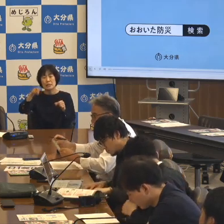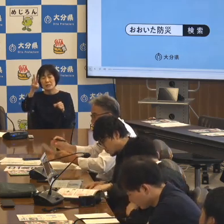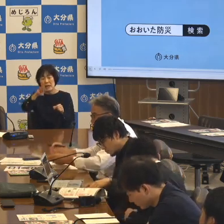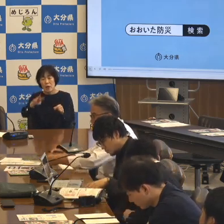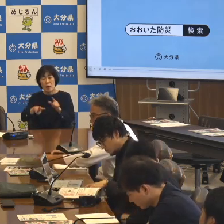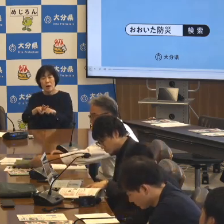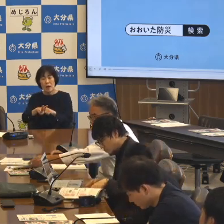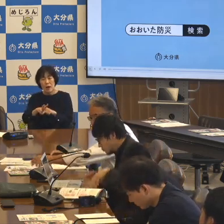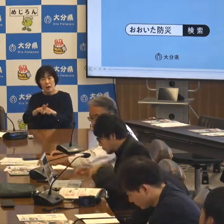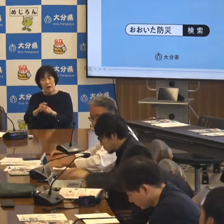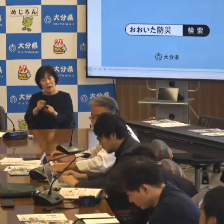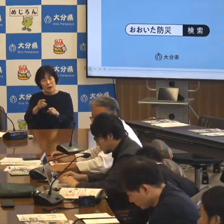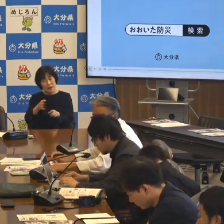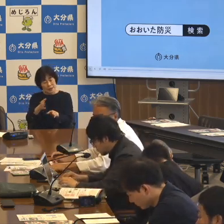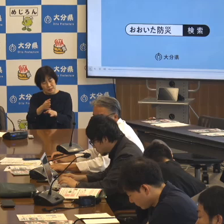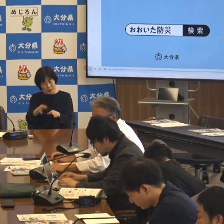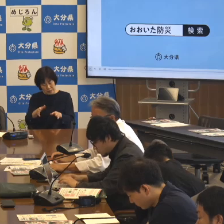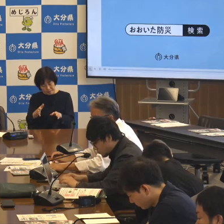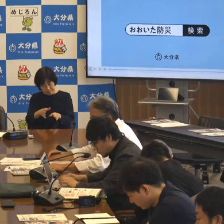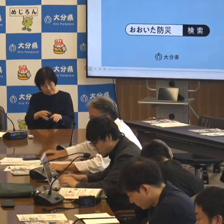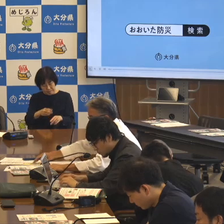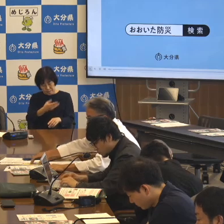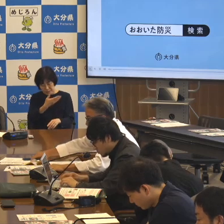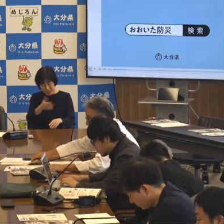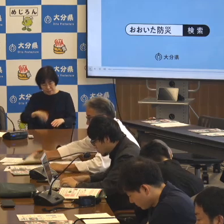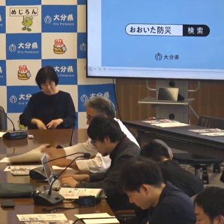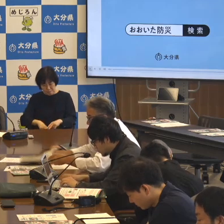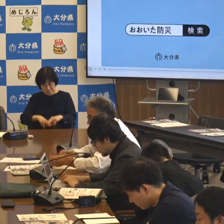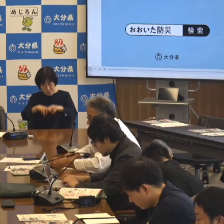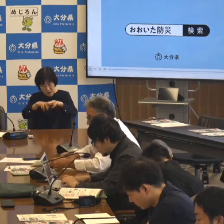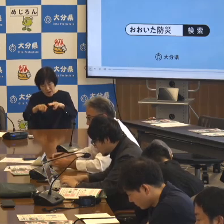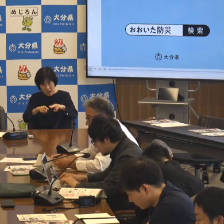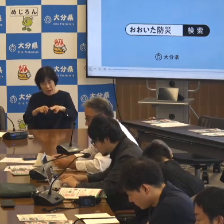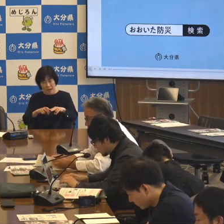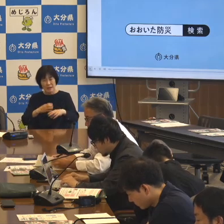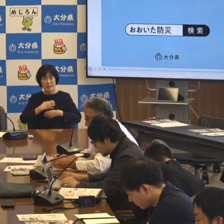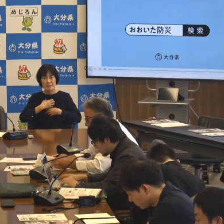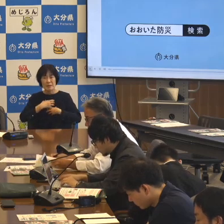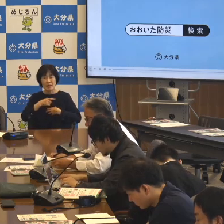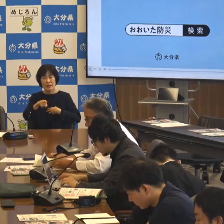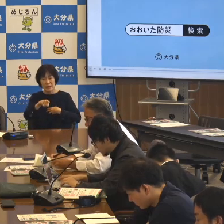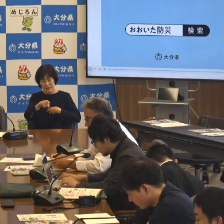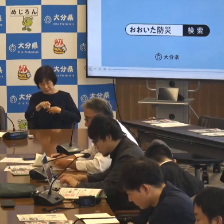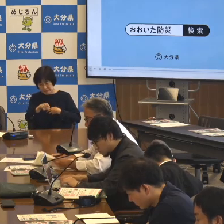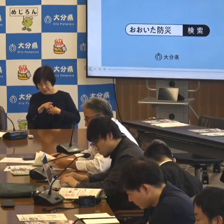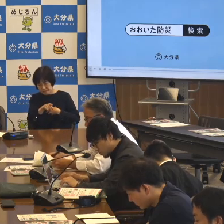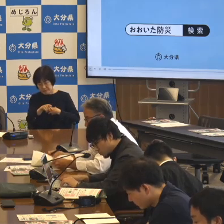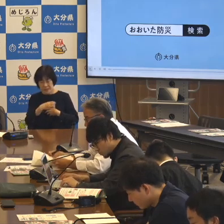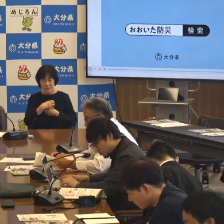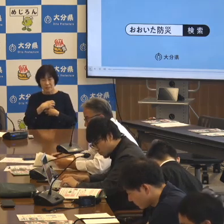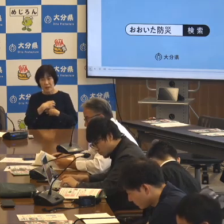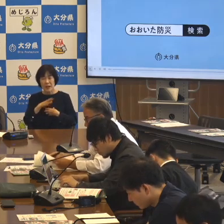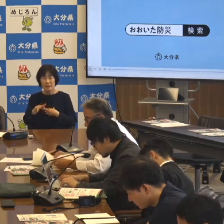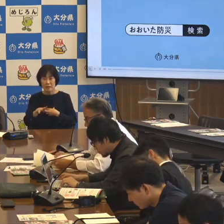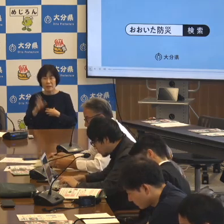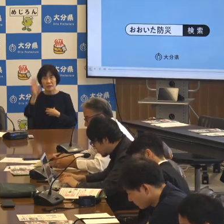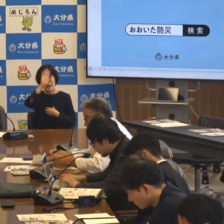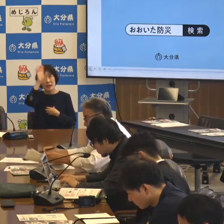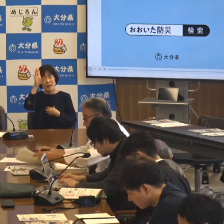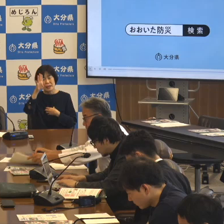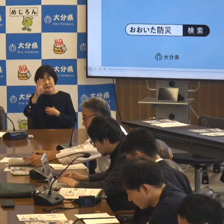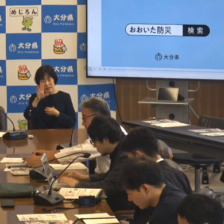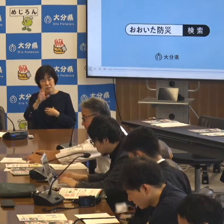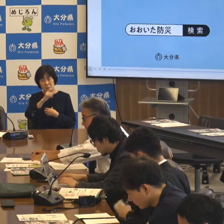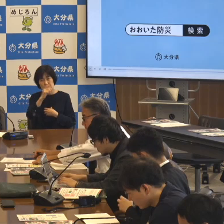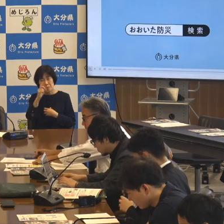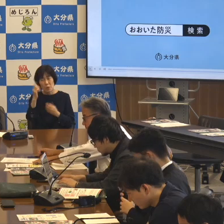氾濫危険水位近くまで行くなどですね、大気が非常に不安定な状況が続きました